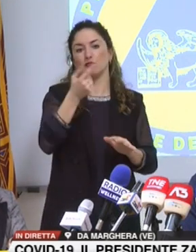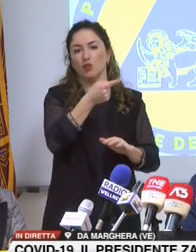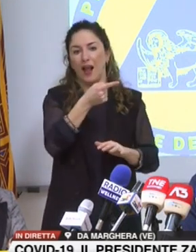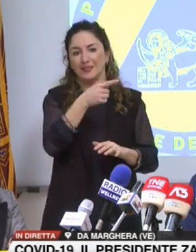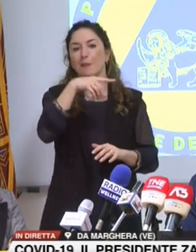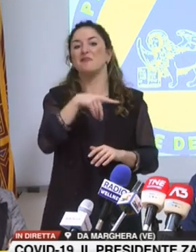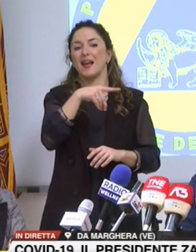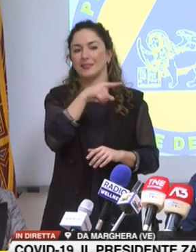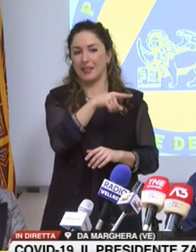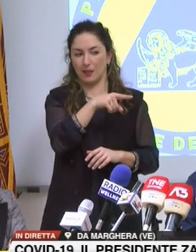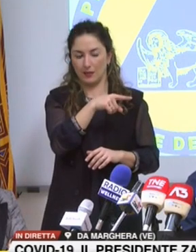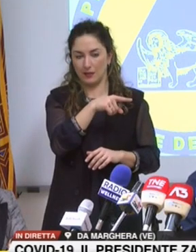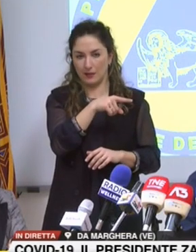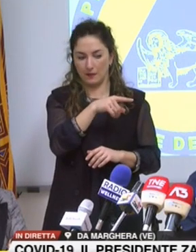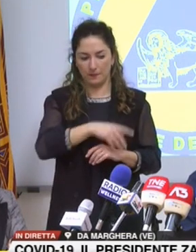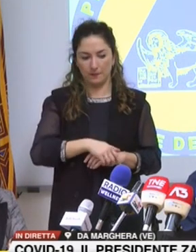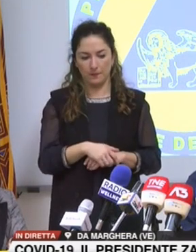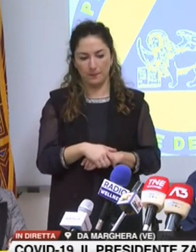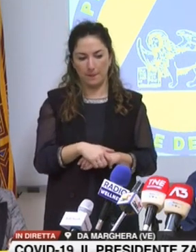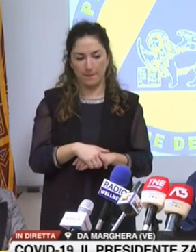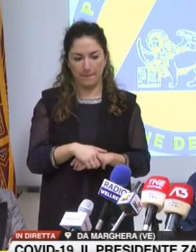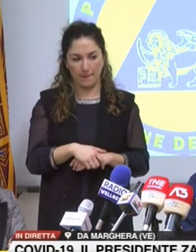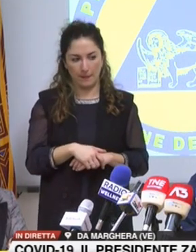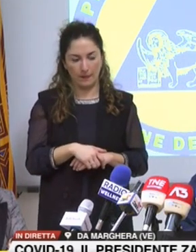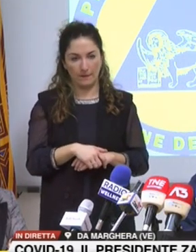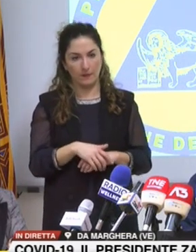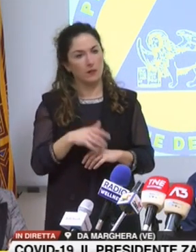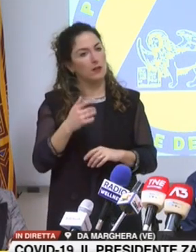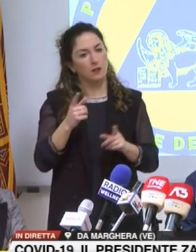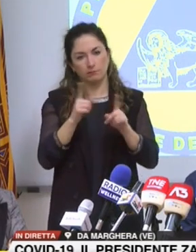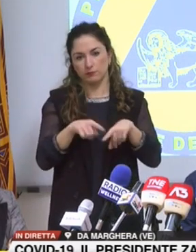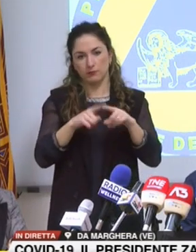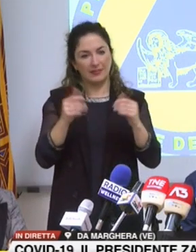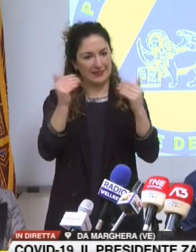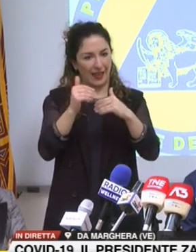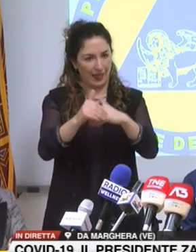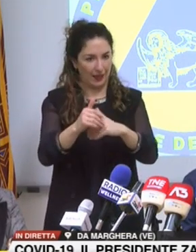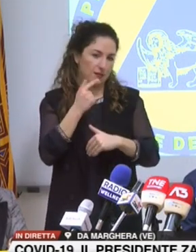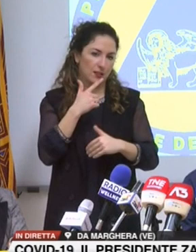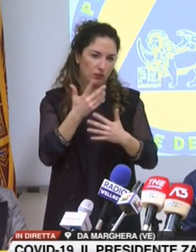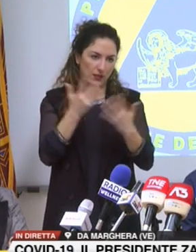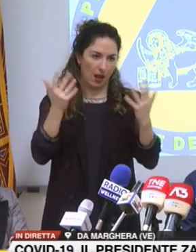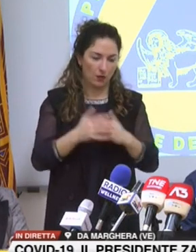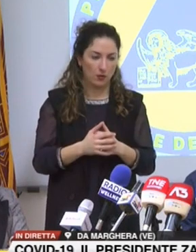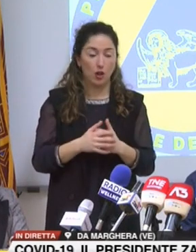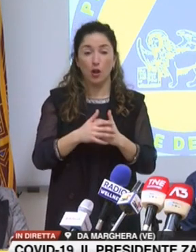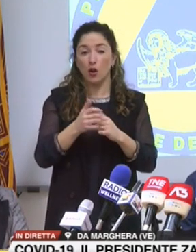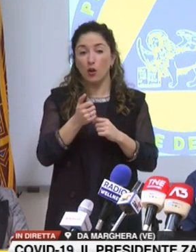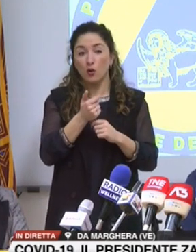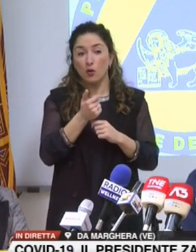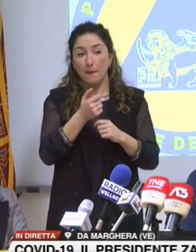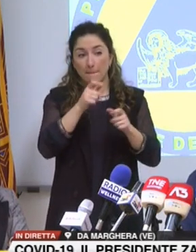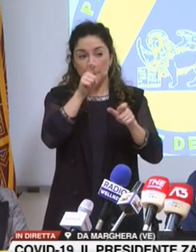vaccino Pfizer, come abbiamo anche come nel bollettino che pubblichiamo ogni sera è dettagliato. E il totale di